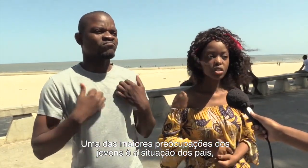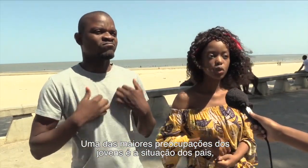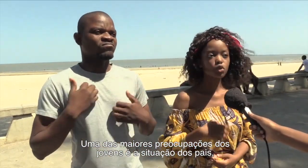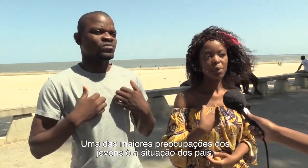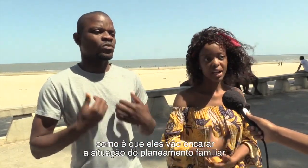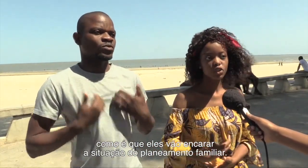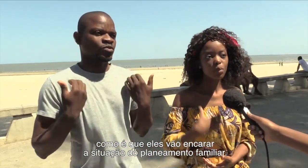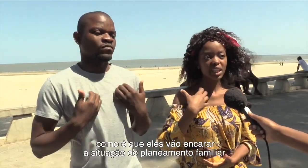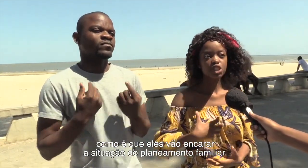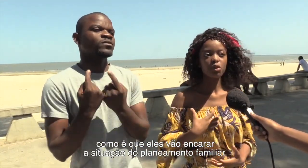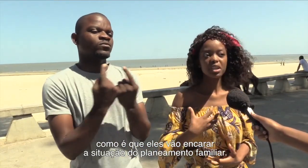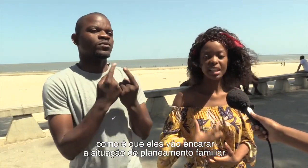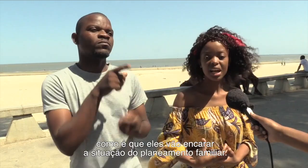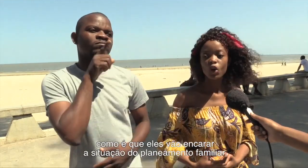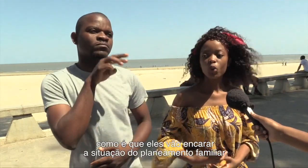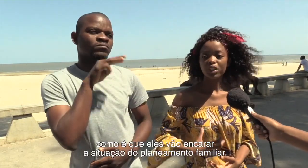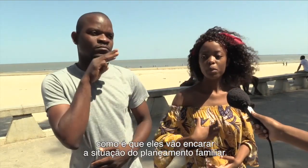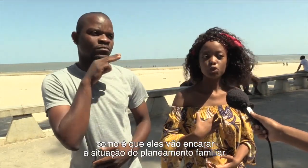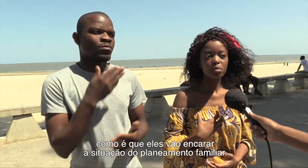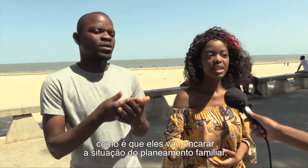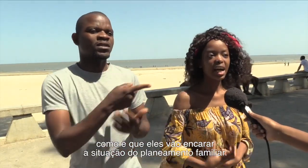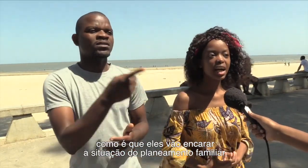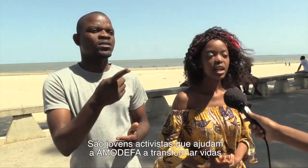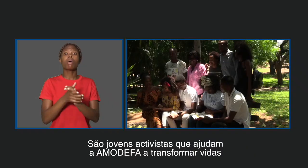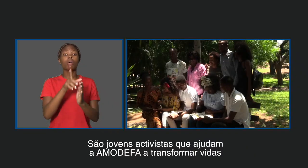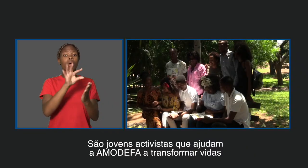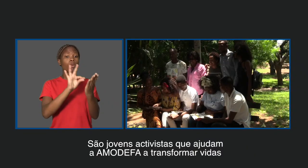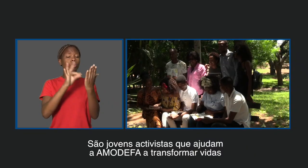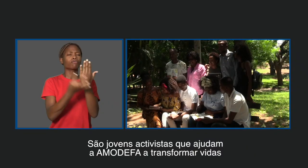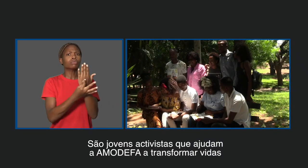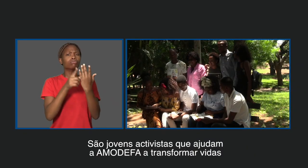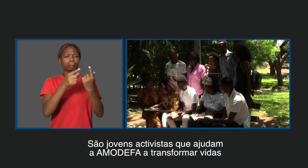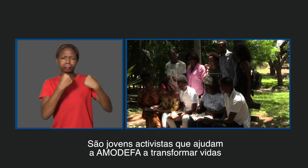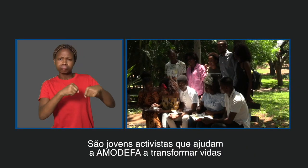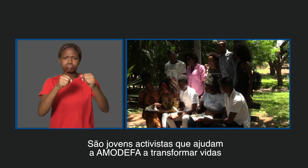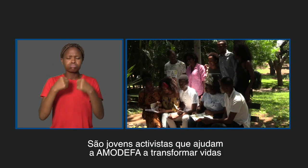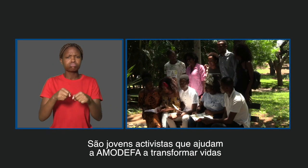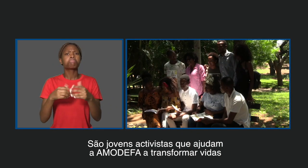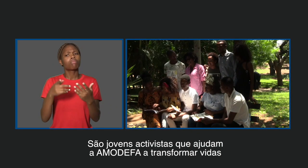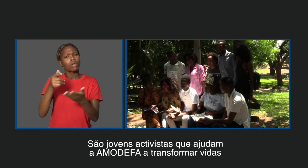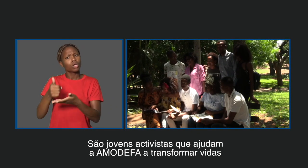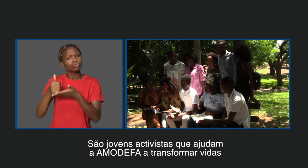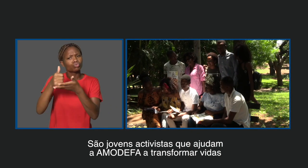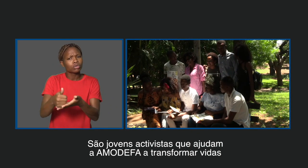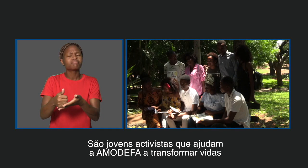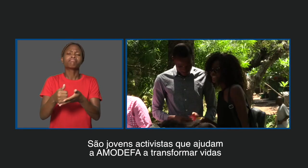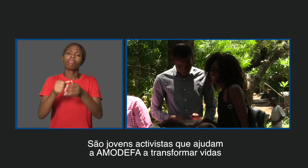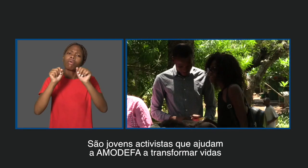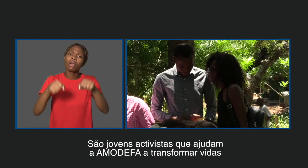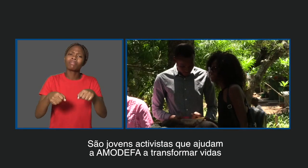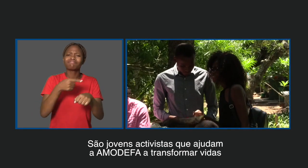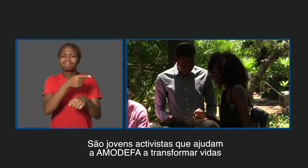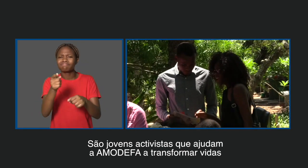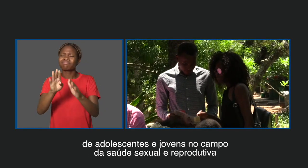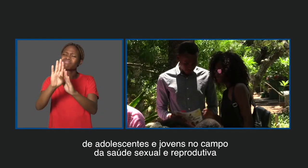a situação dos pais. Como é que eles vão encarar o planeamento familiar? São jovens ativistas que ajudam a Modepa a